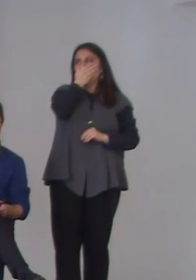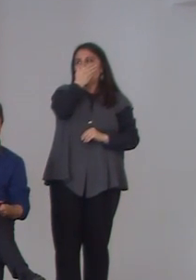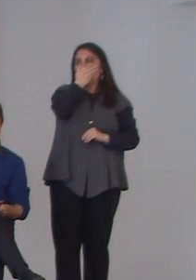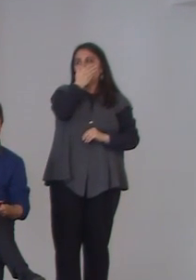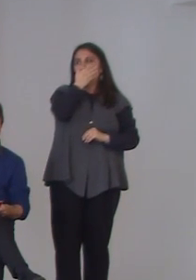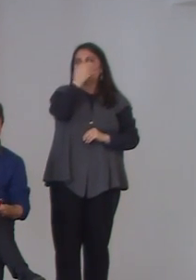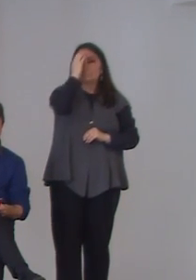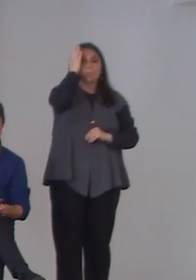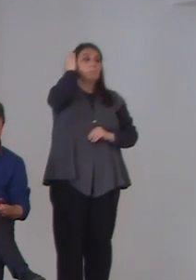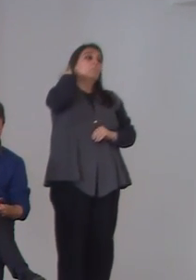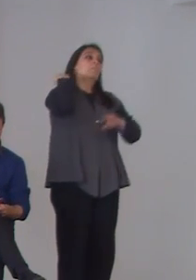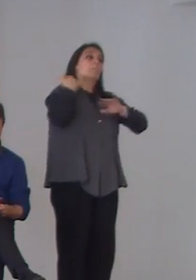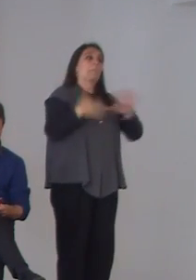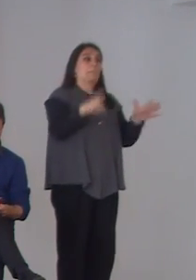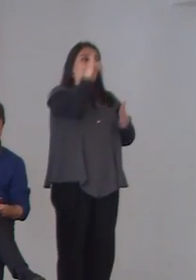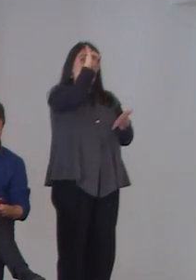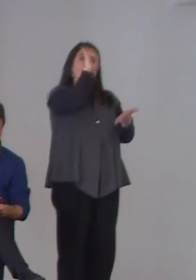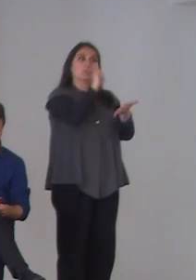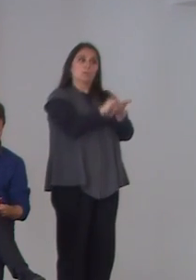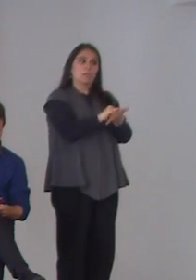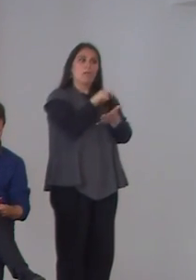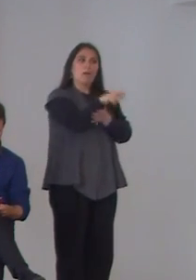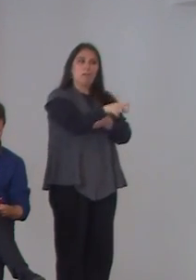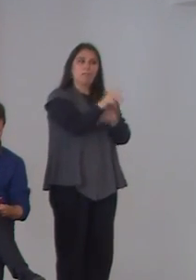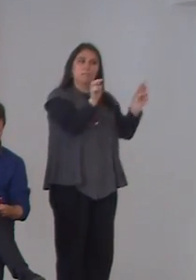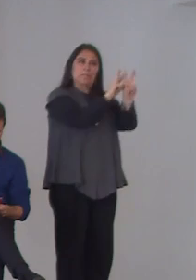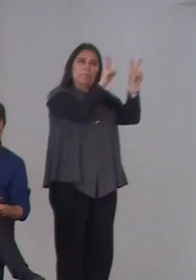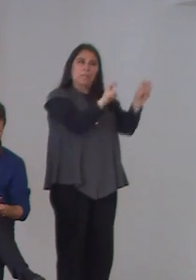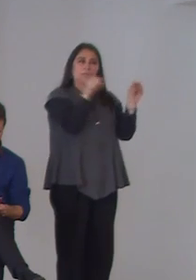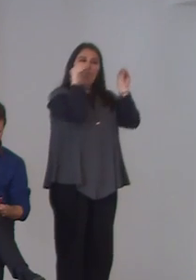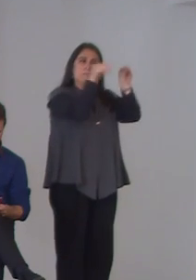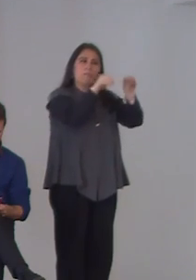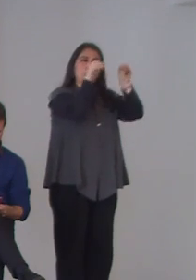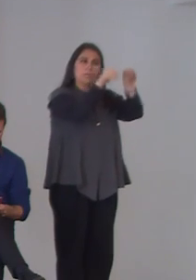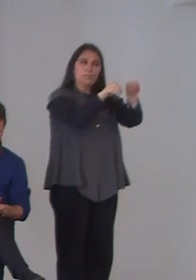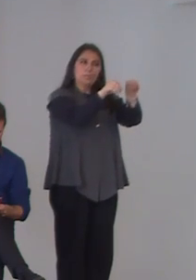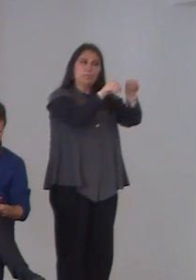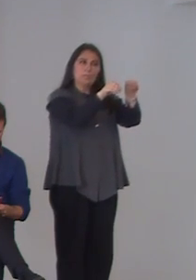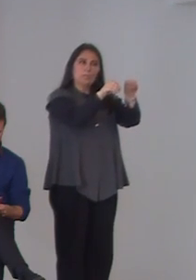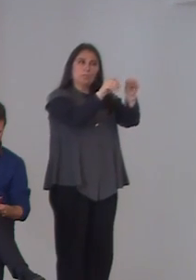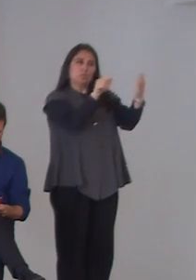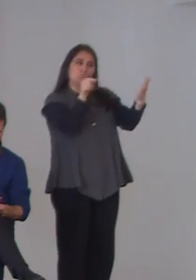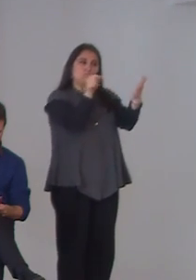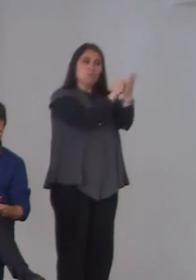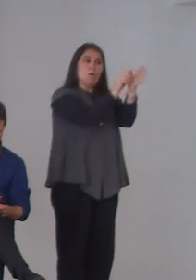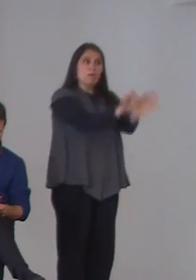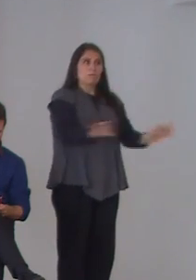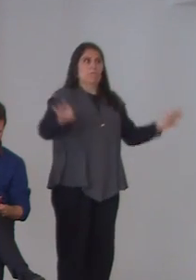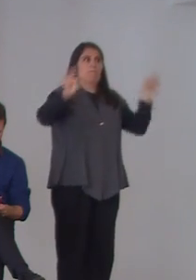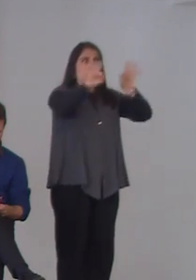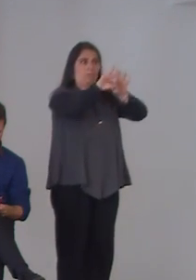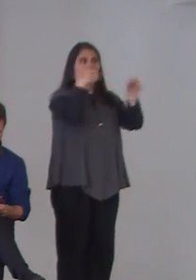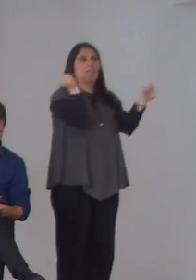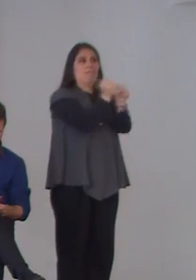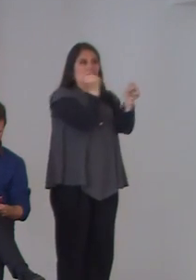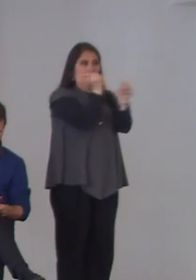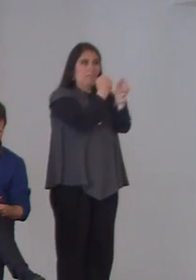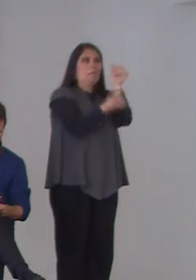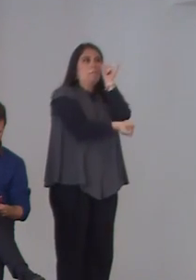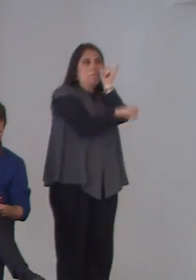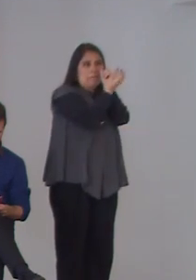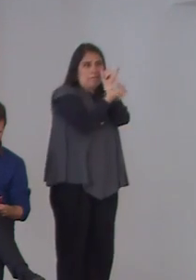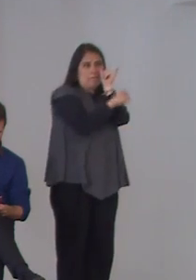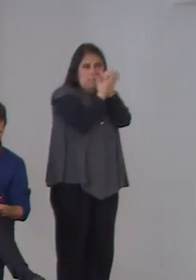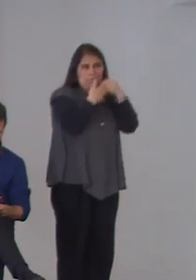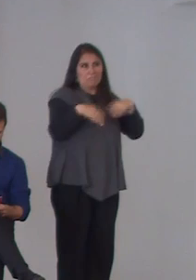Bien, yo creo que este tema de la formación pues es uno de los núcleos del trabajo pedagógico, sin